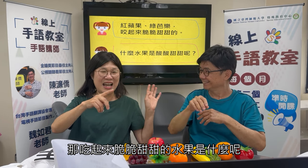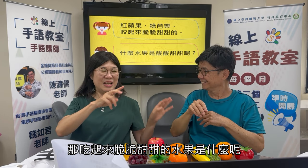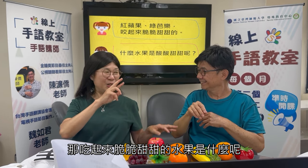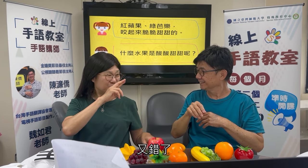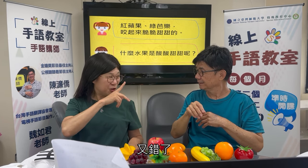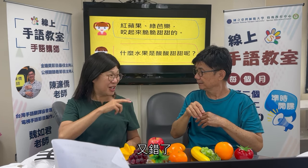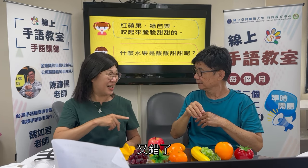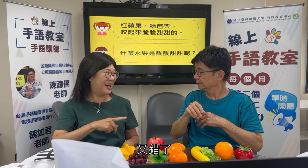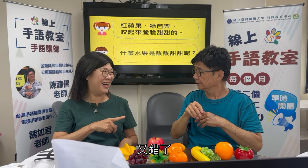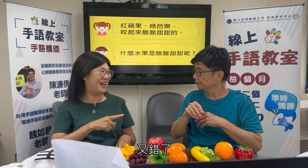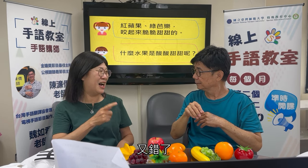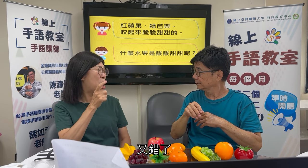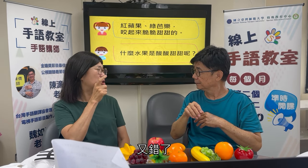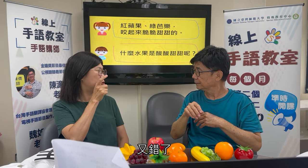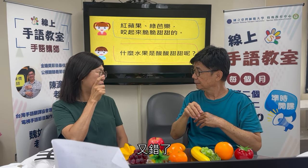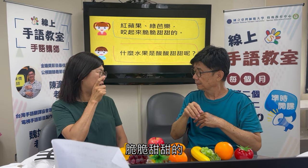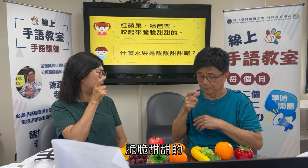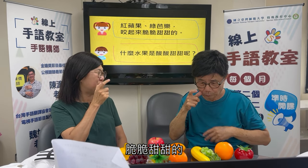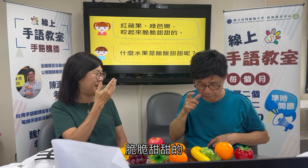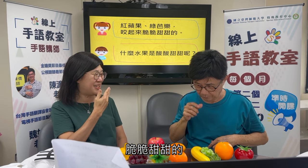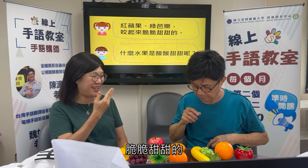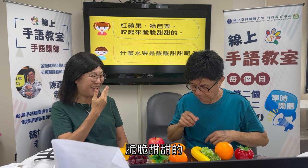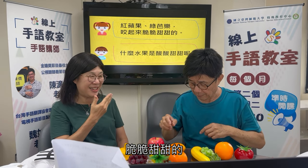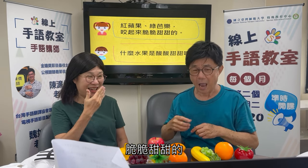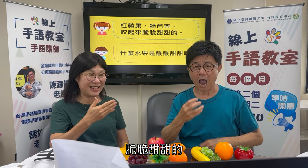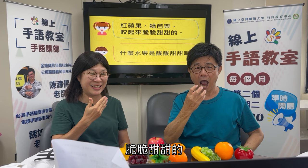又错了，脆脆甜甜的，